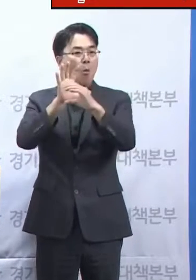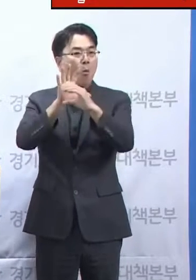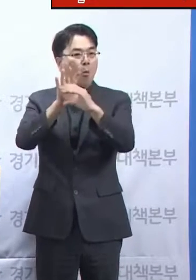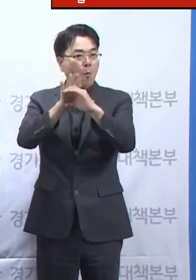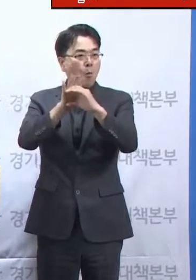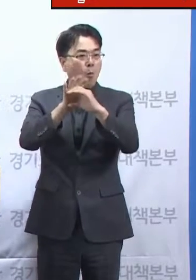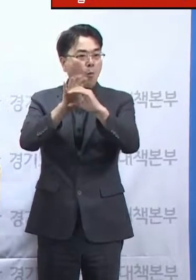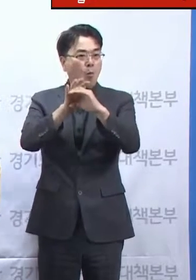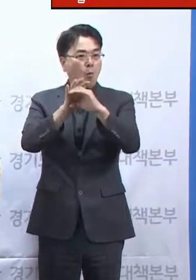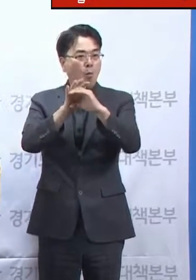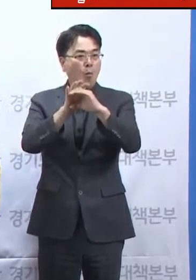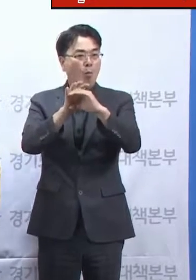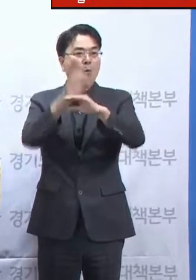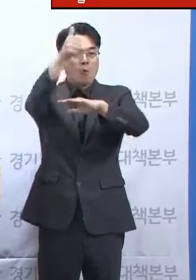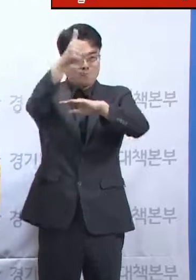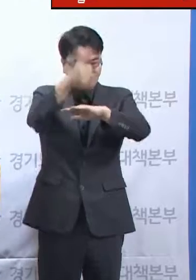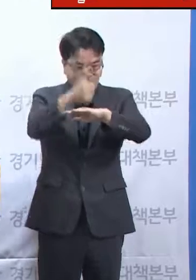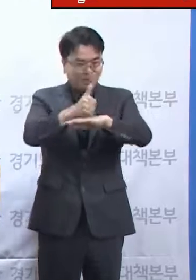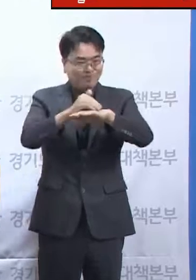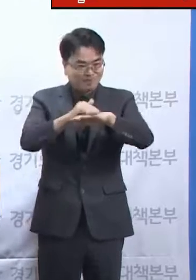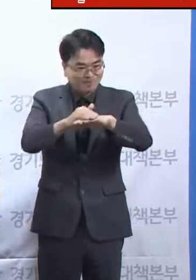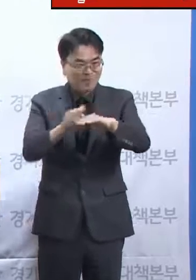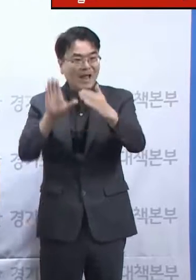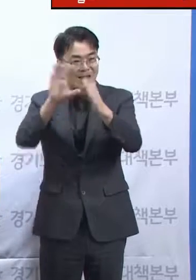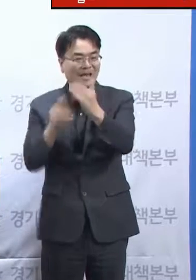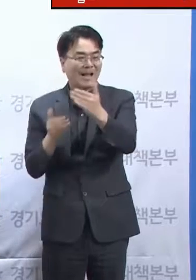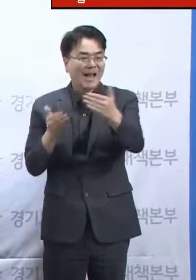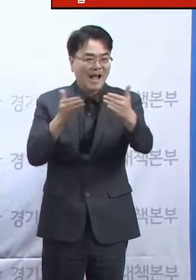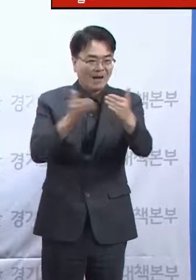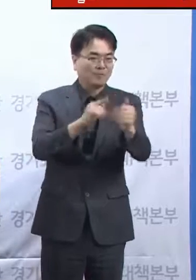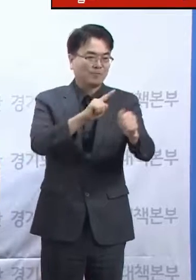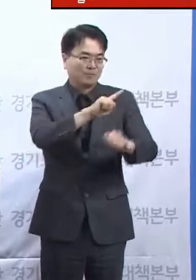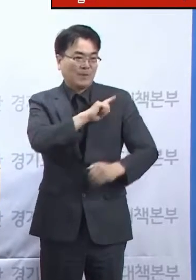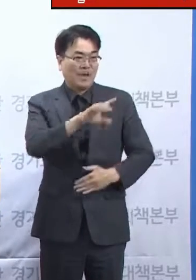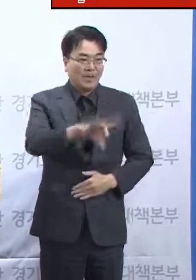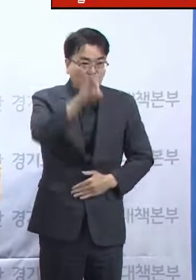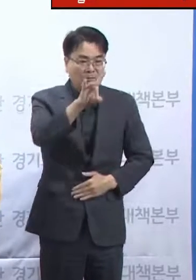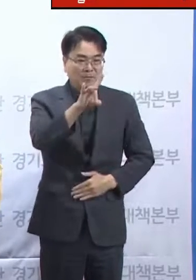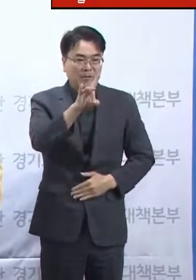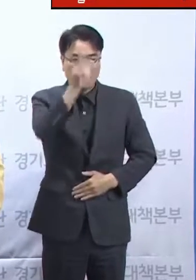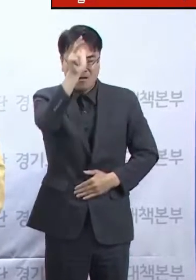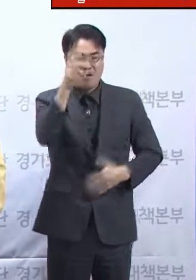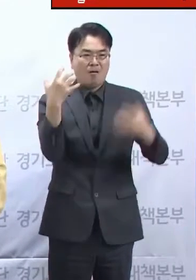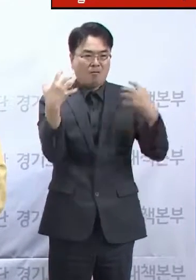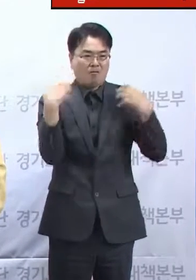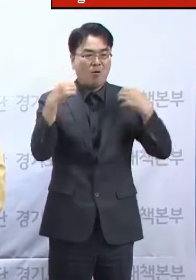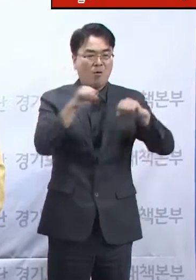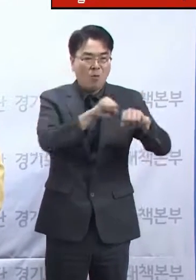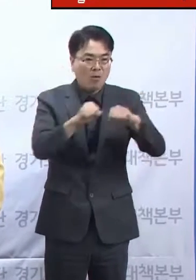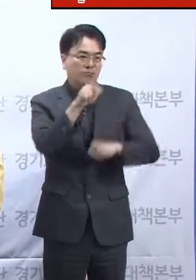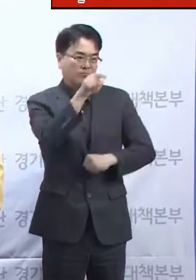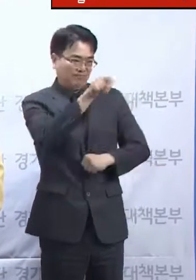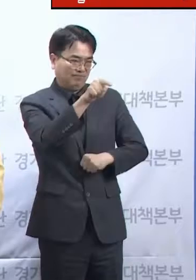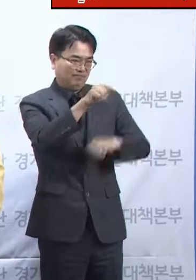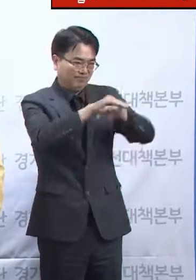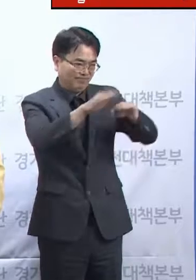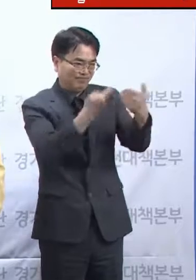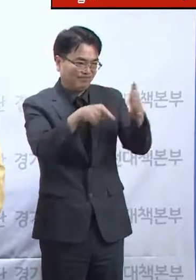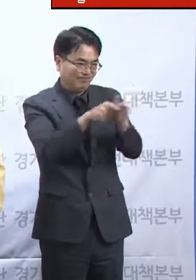정도 종식이 가까워질 때까지 최우선적으로 경찰 활동을 이 부분에 집중할